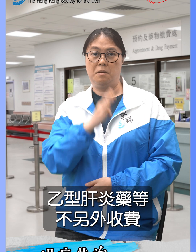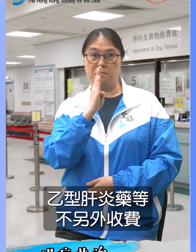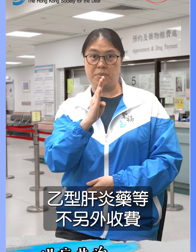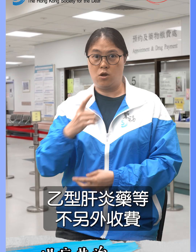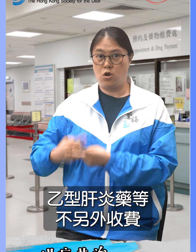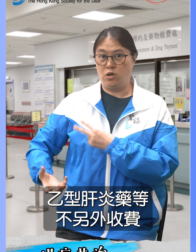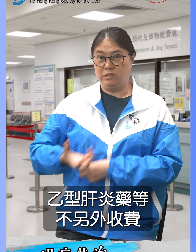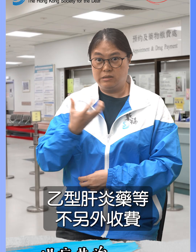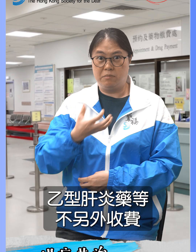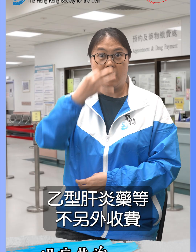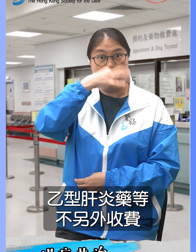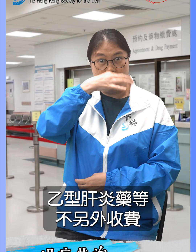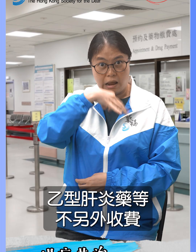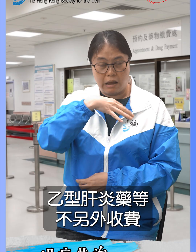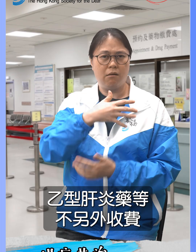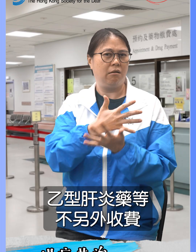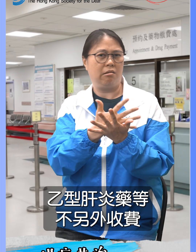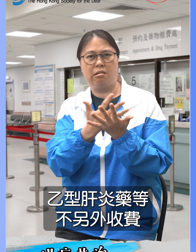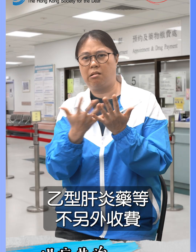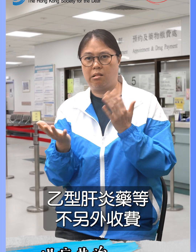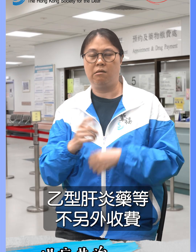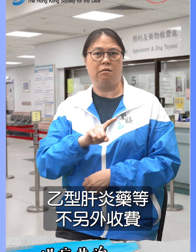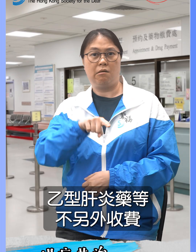乙型肝炎藥等不另外收費。